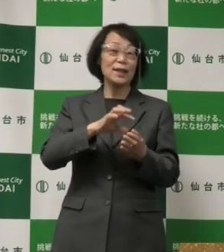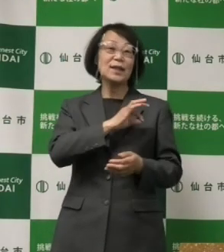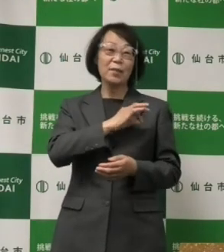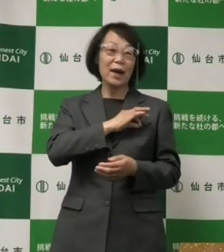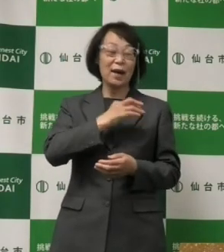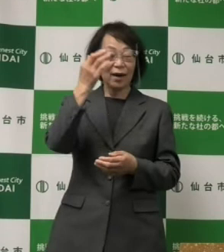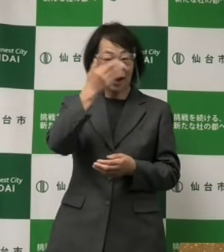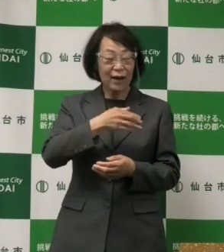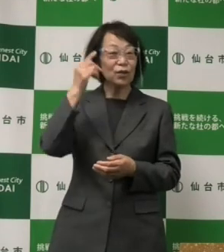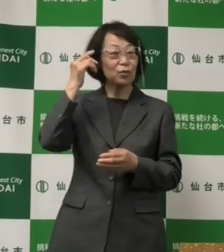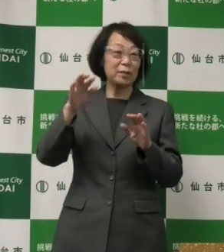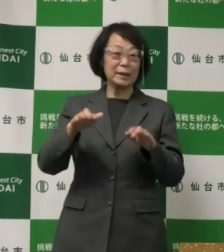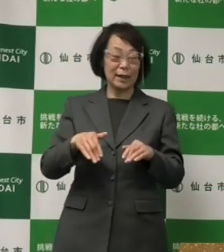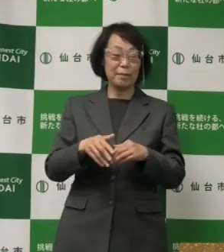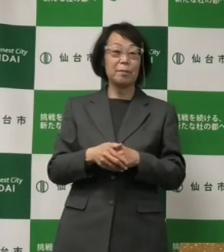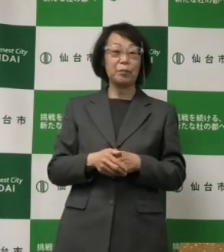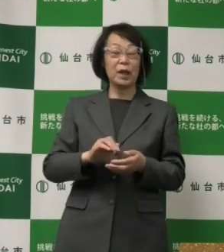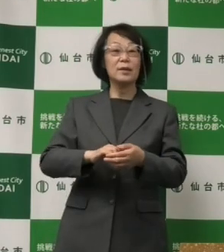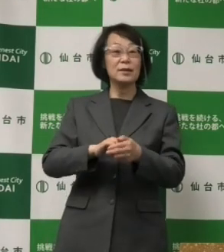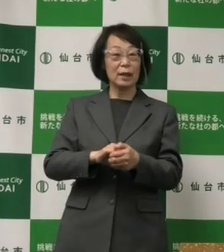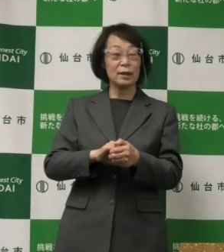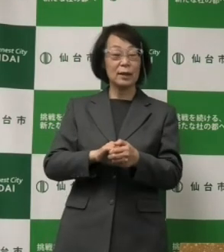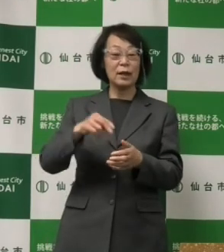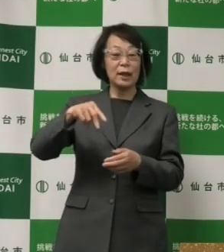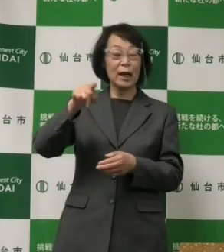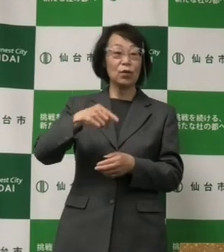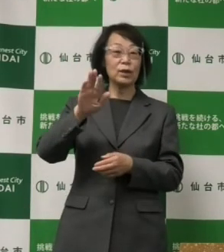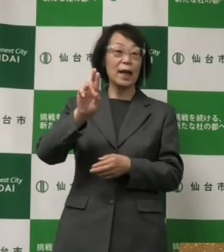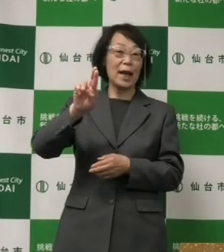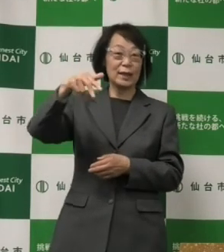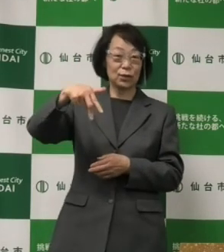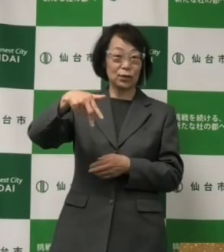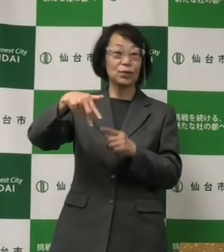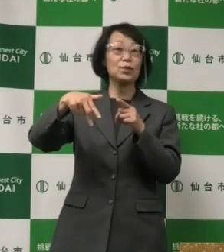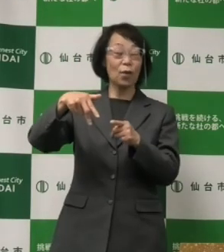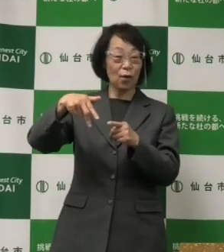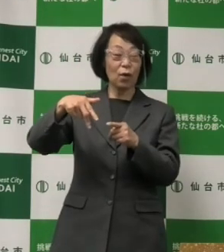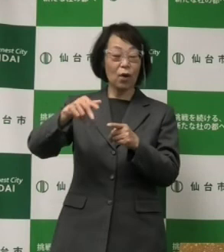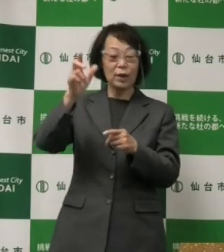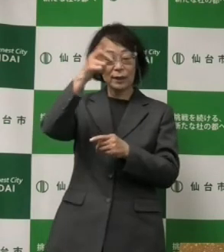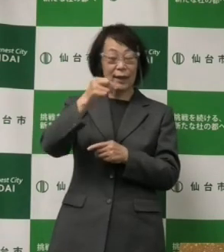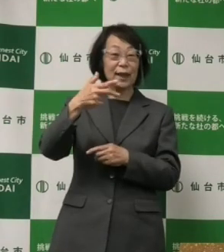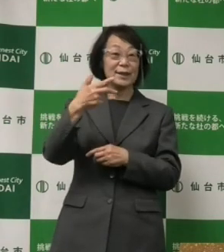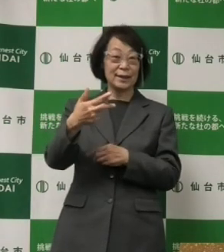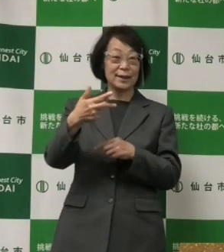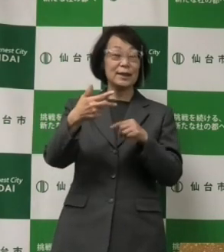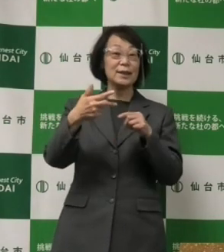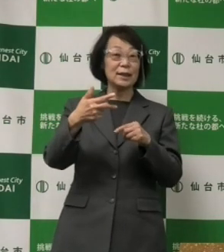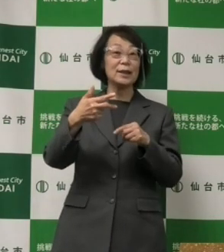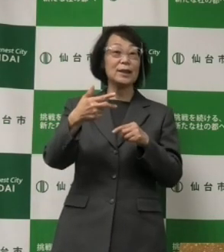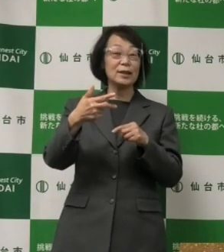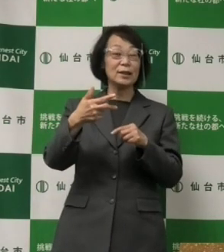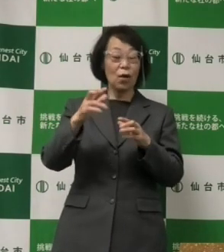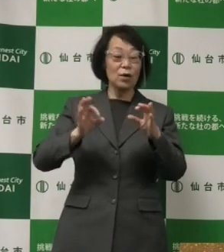だなというふうに思いました。ぜひこのナノテラスをですね、本市 の, 経済